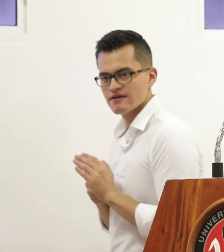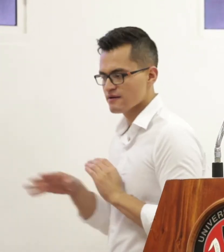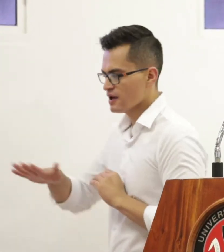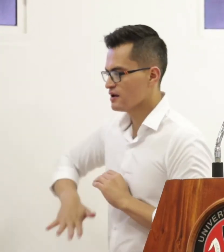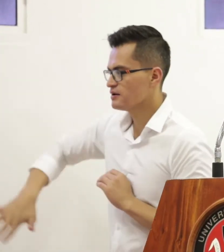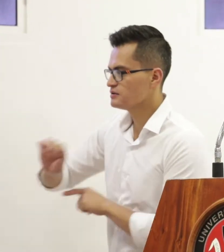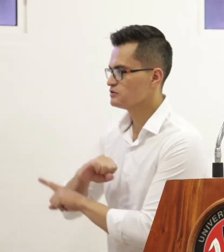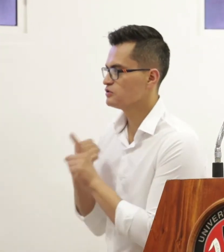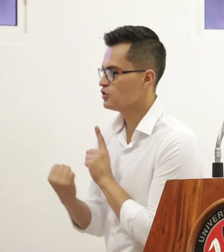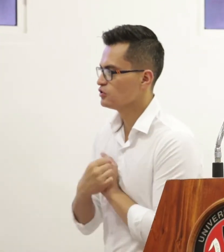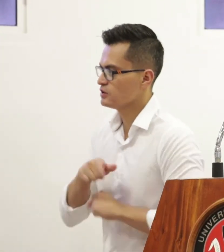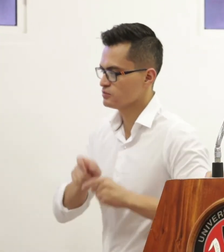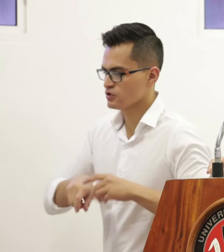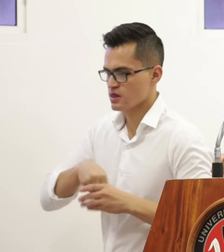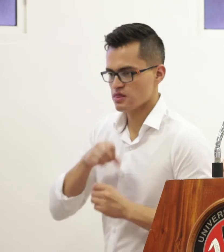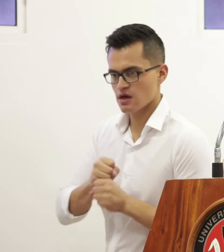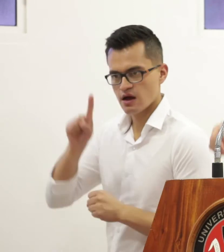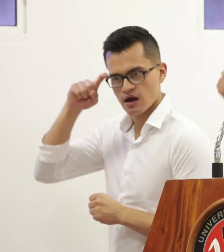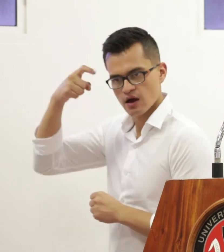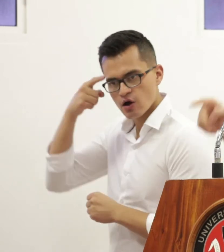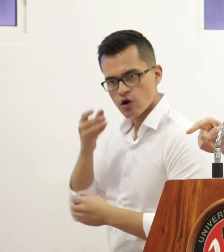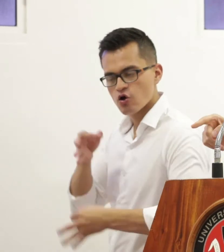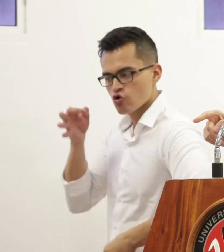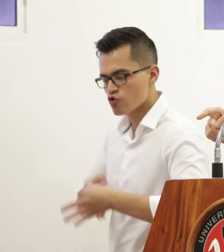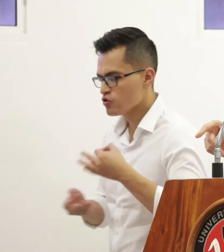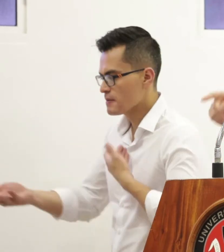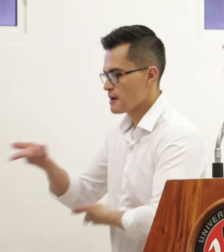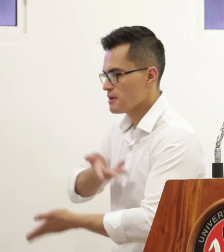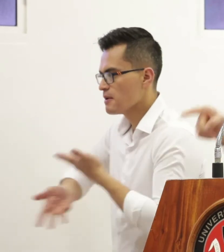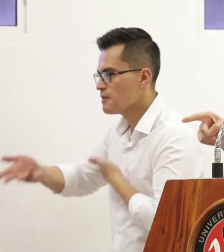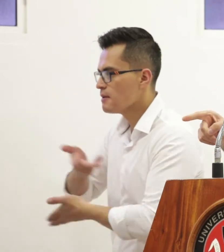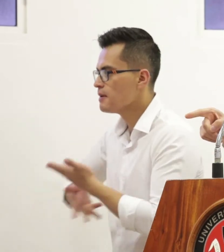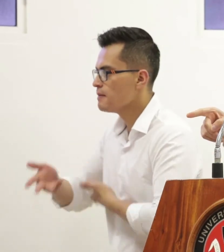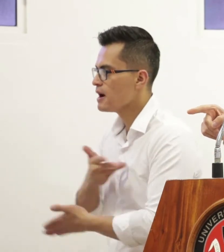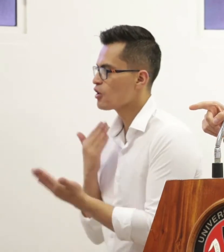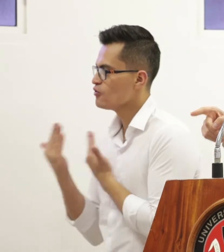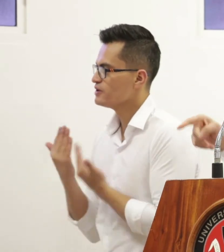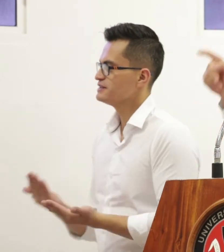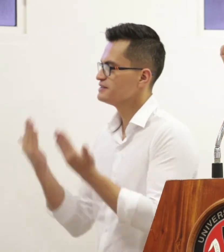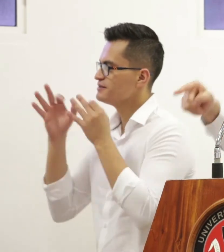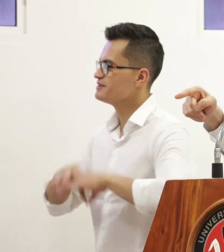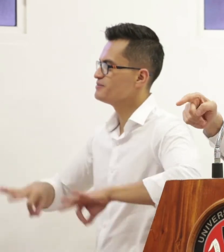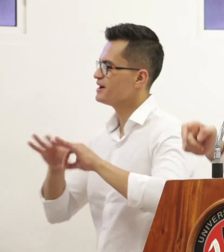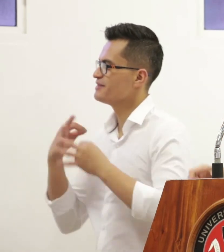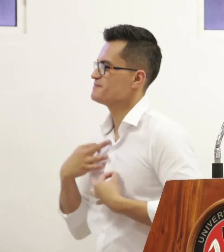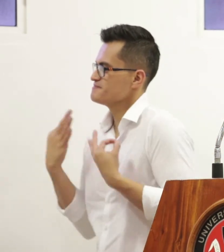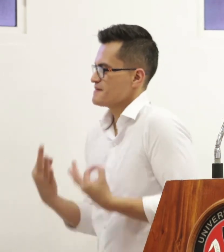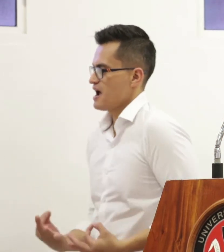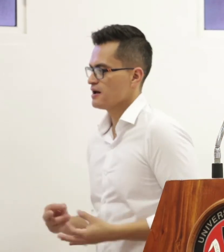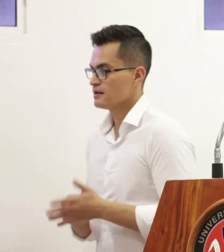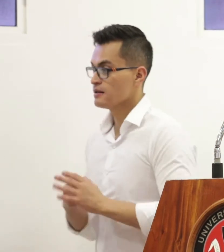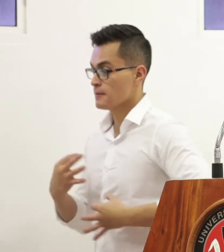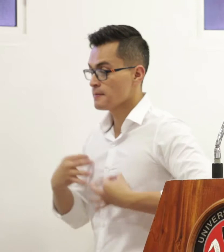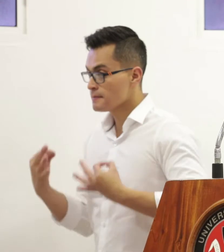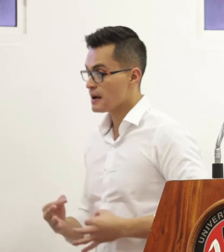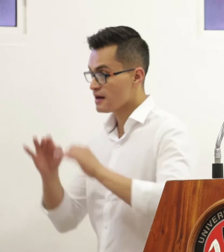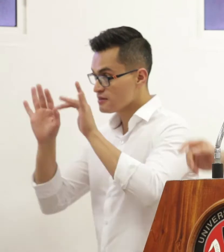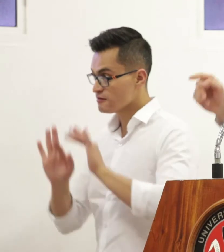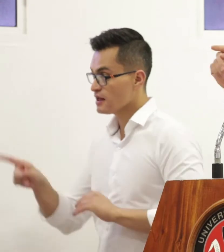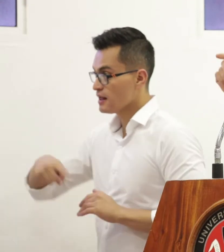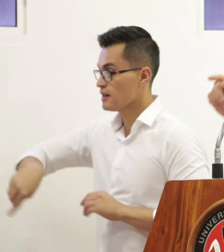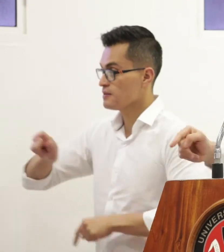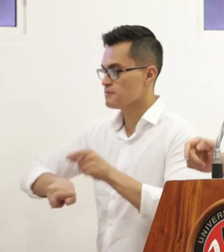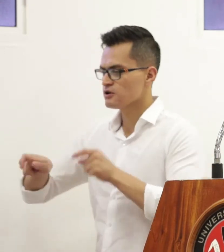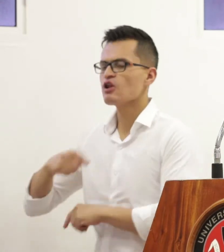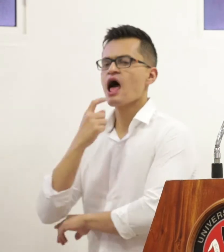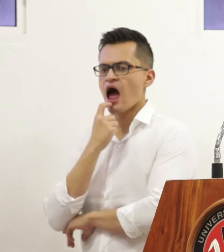función judicial en Colombia. El Poder Judicial, entre más rinda cuentas y entre sea más transparente, va a ser más legítimo ante la ciudadanía y